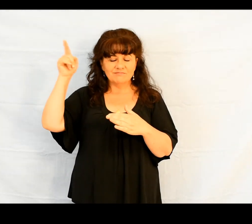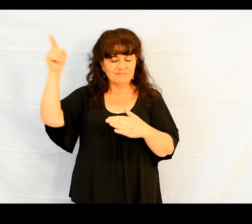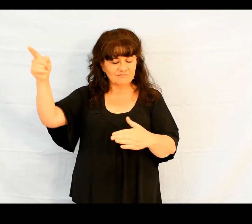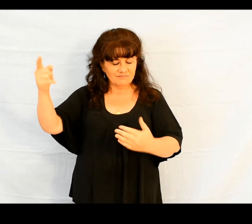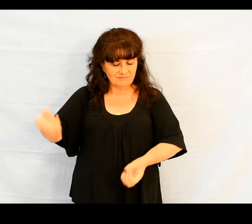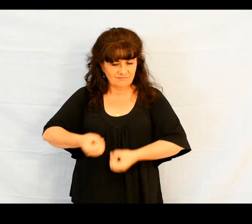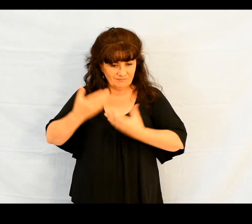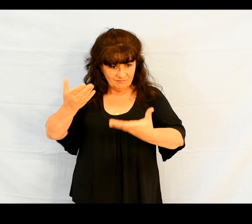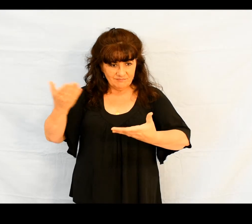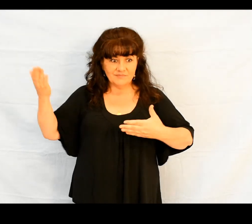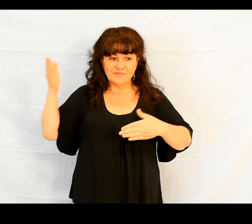et d'apôtre.